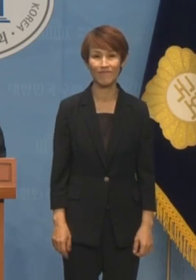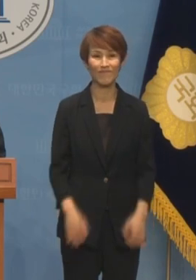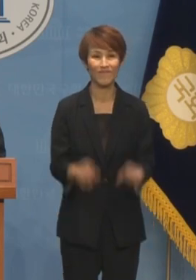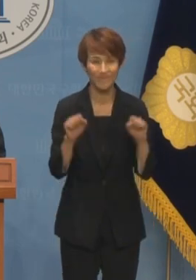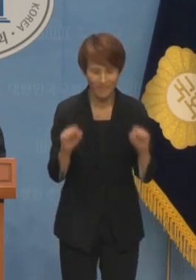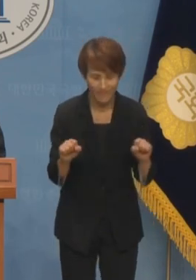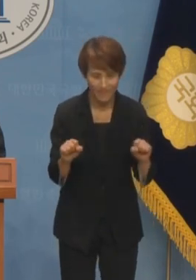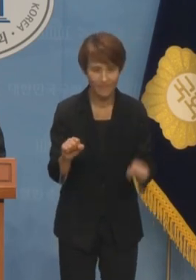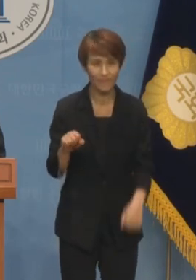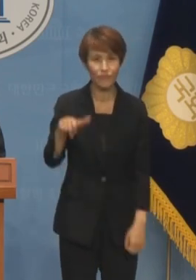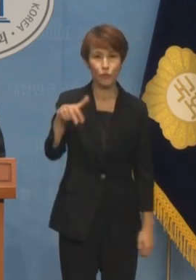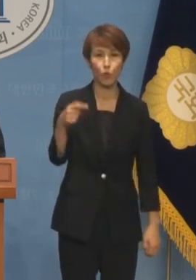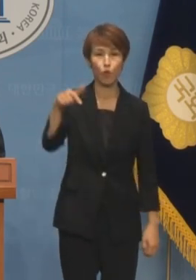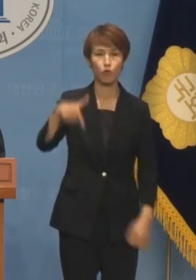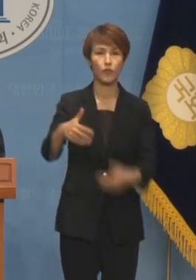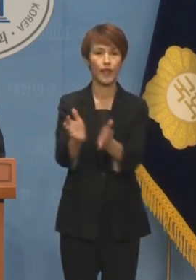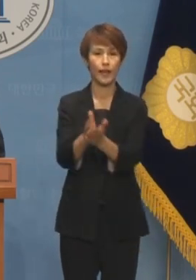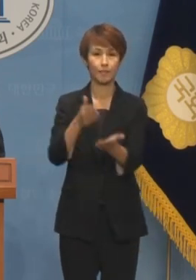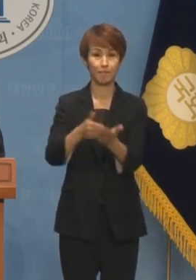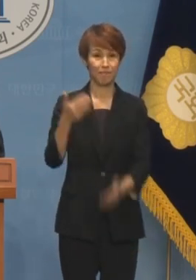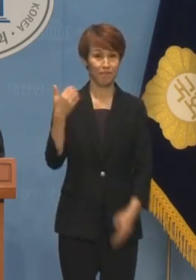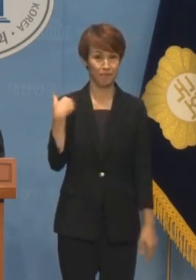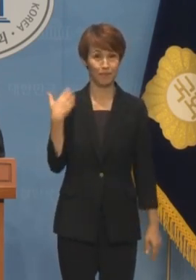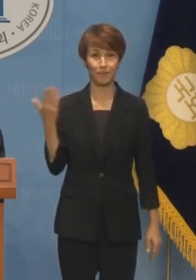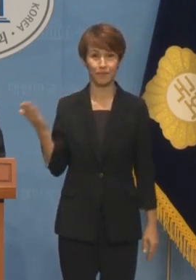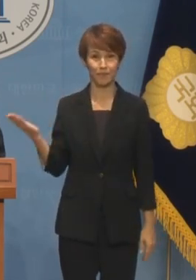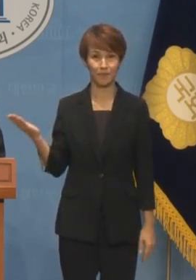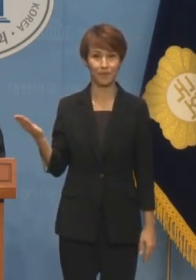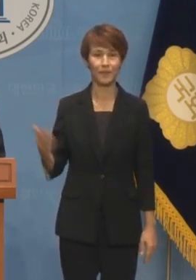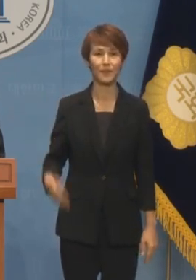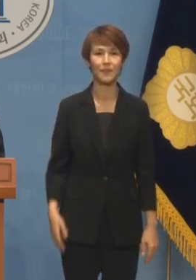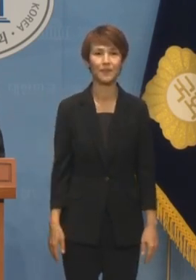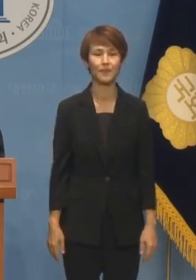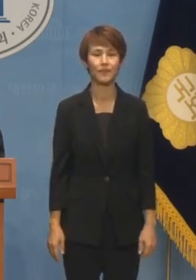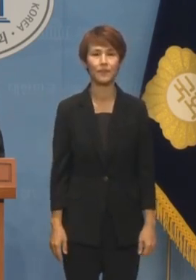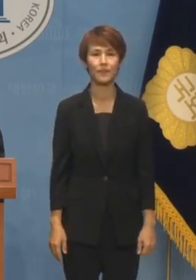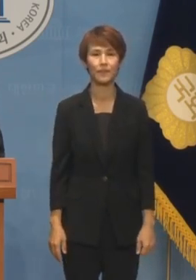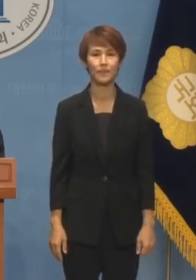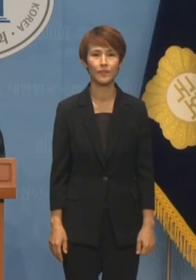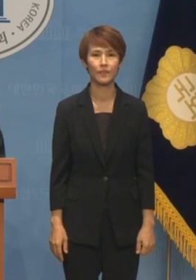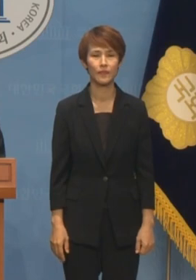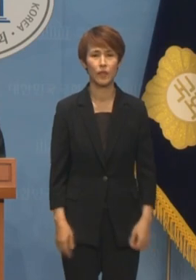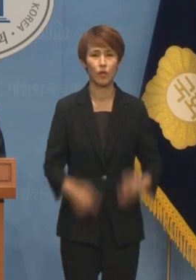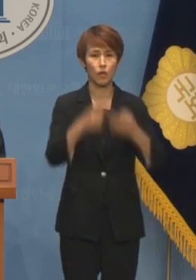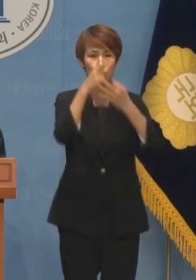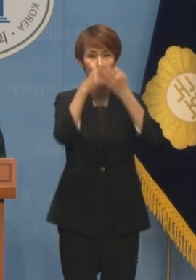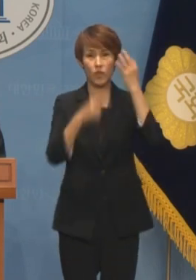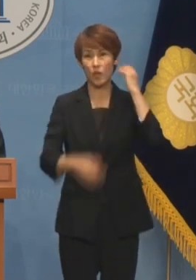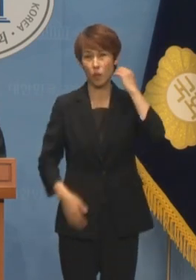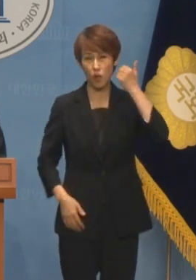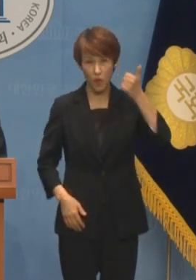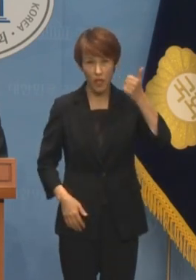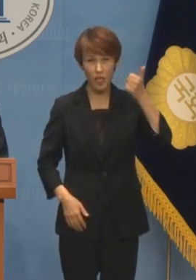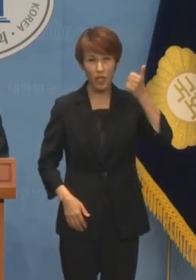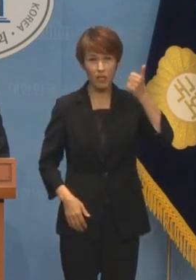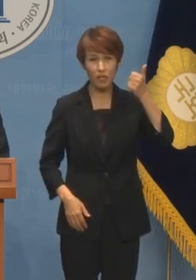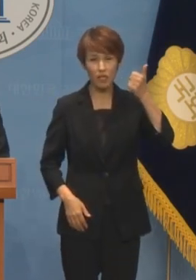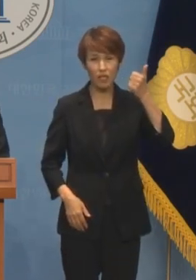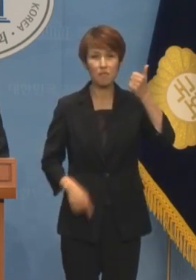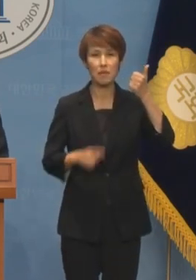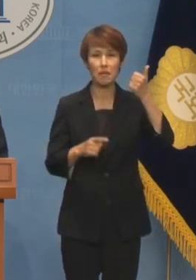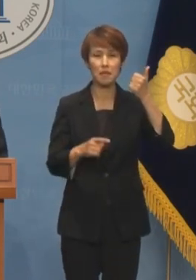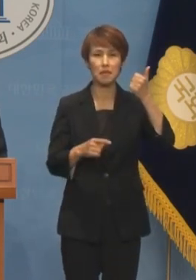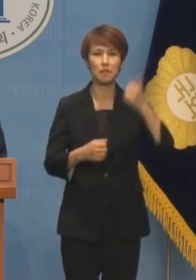안녕하십니까. 조국혁신당 대변인 김보엽입니다. 윤 대통령이 호들갑 떤다고